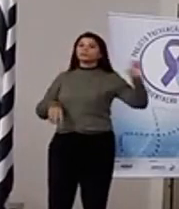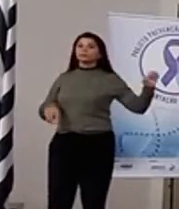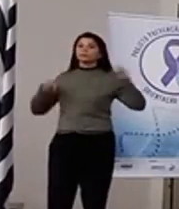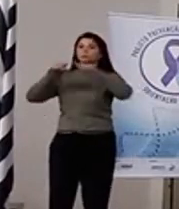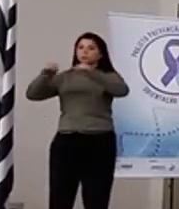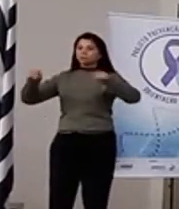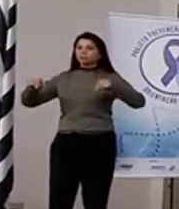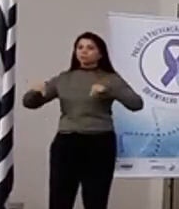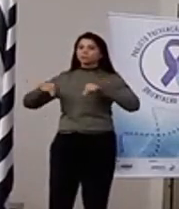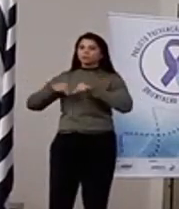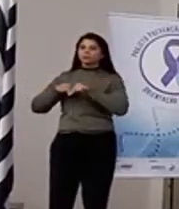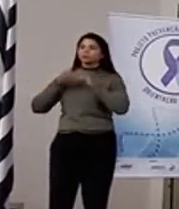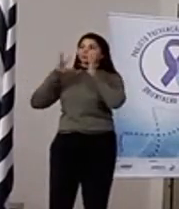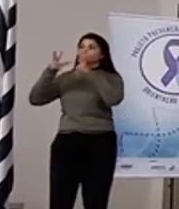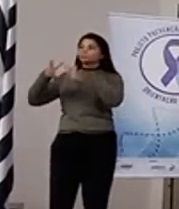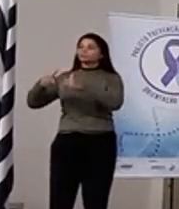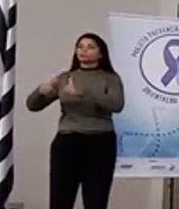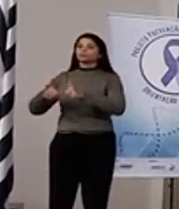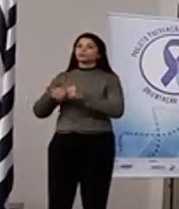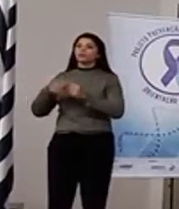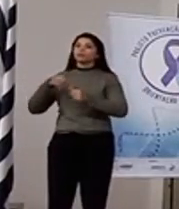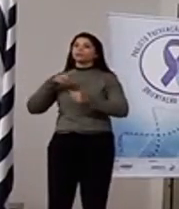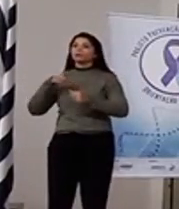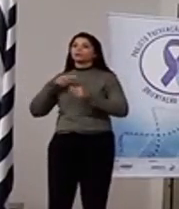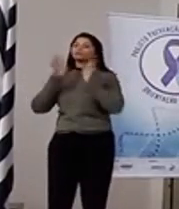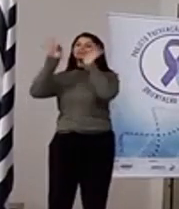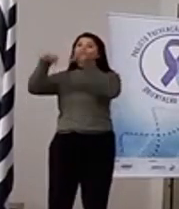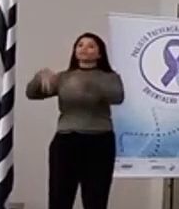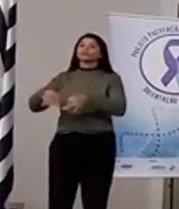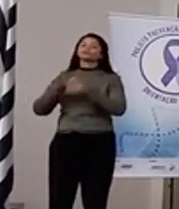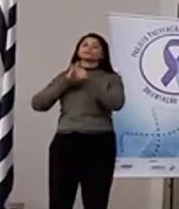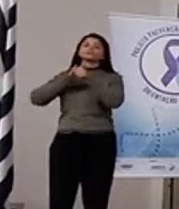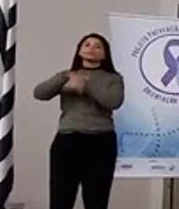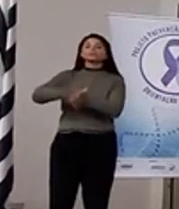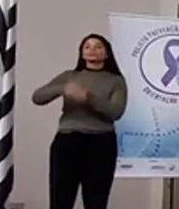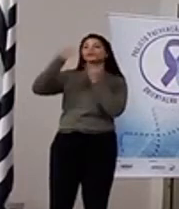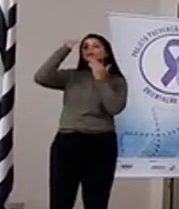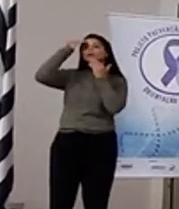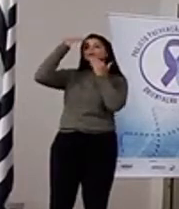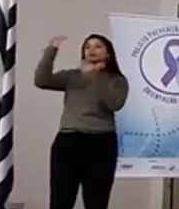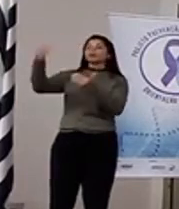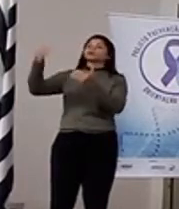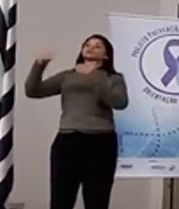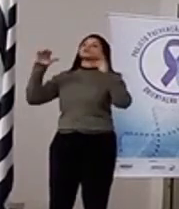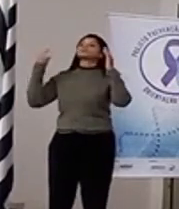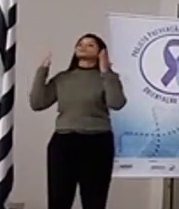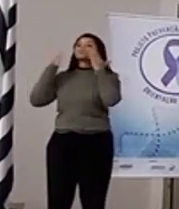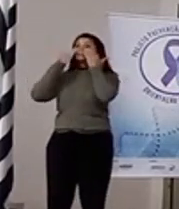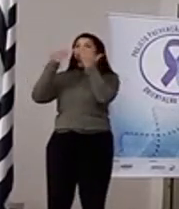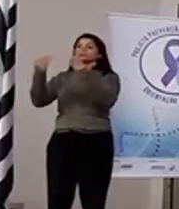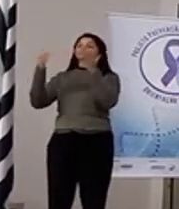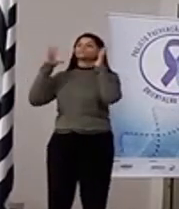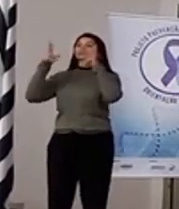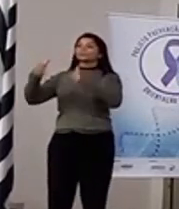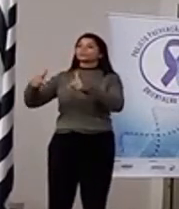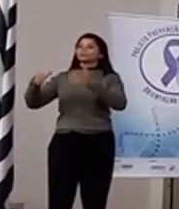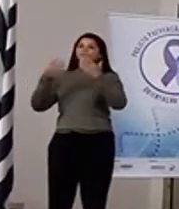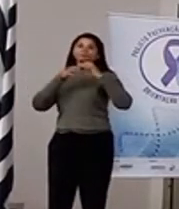e que todos nós tenhamos uma excelente final de noite. Agradecemos a presença de todos em nome da APAE. Muito